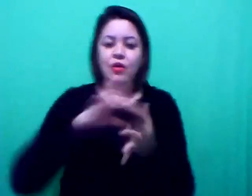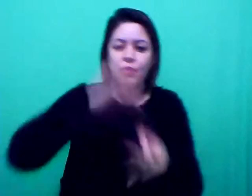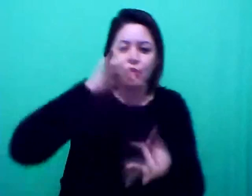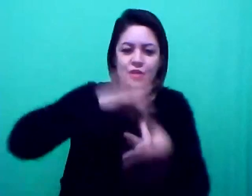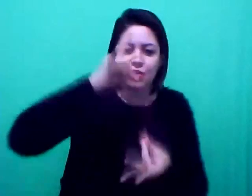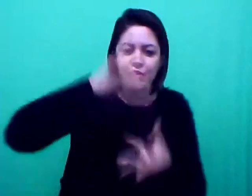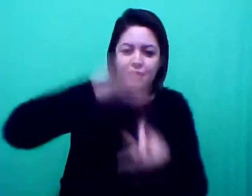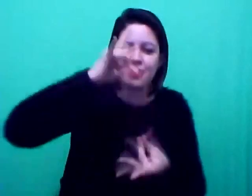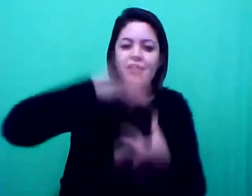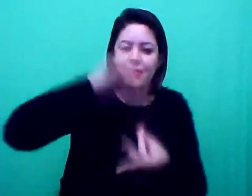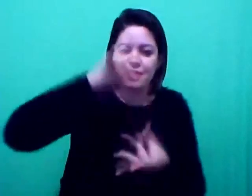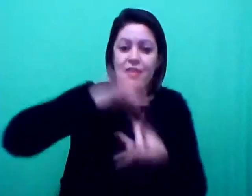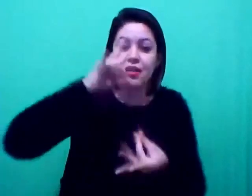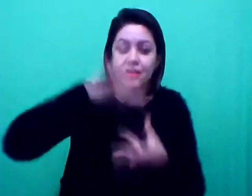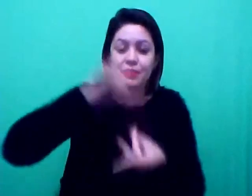icônicos e os arbitrários.